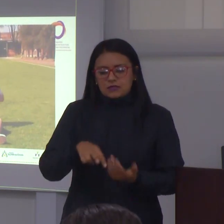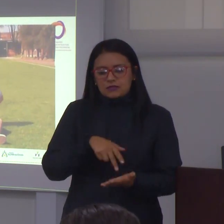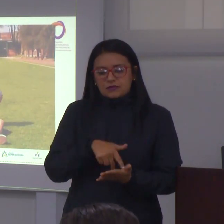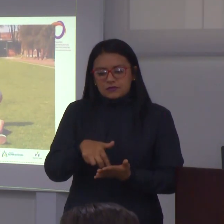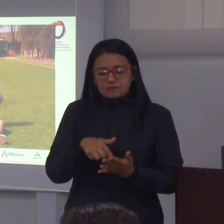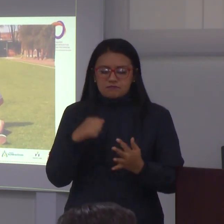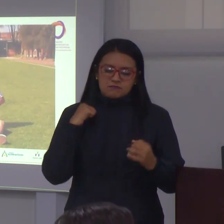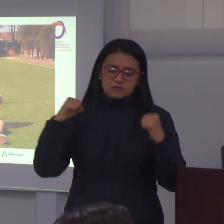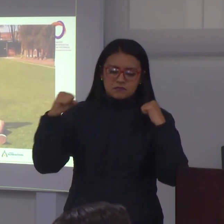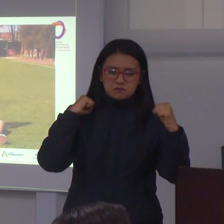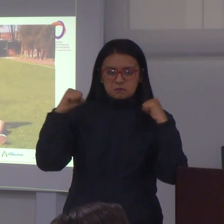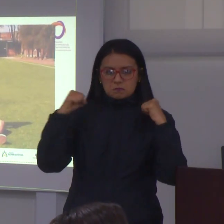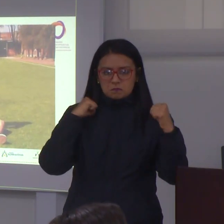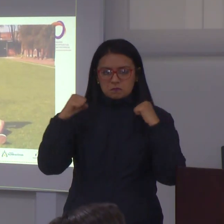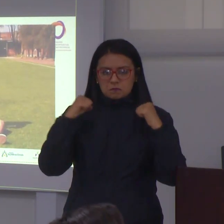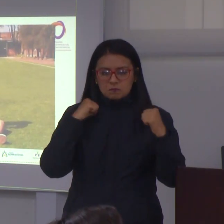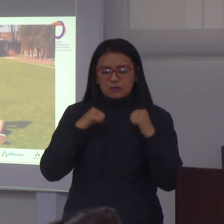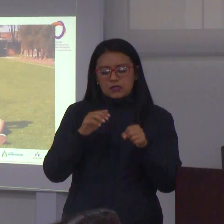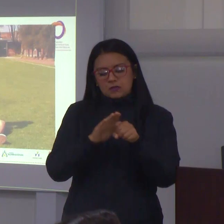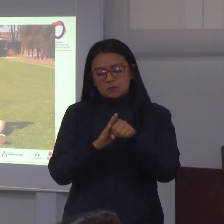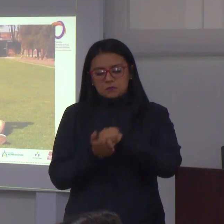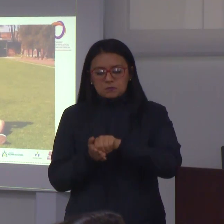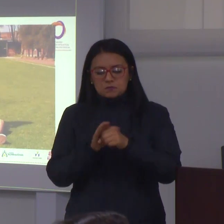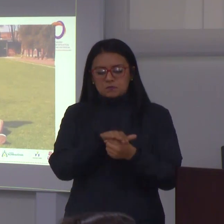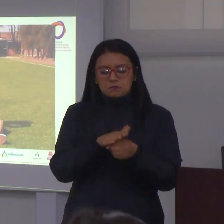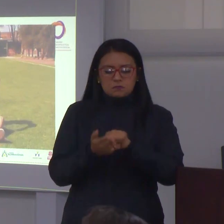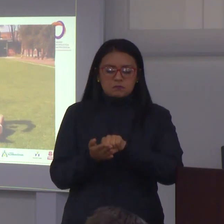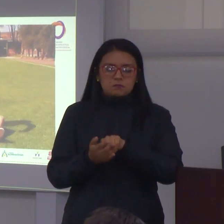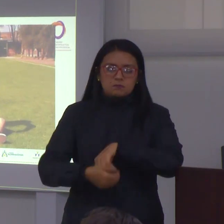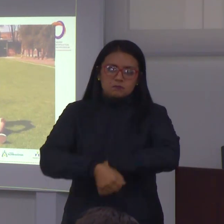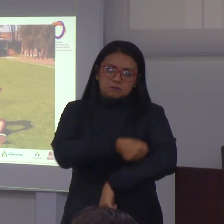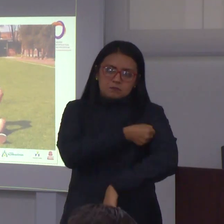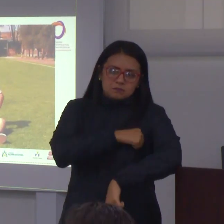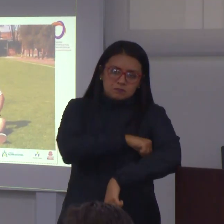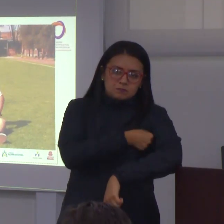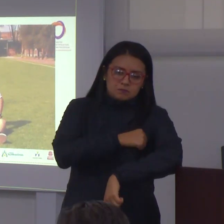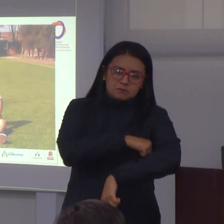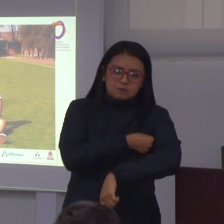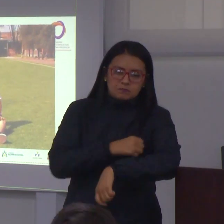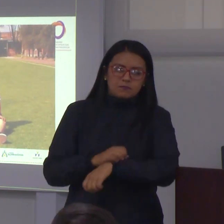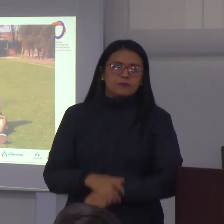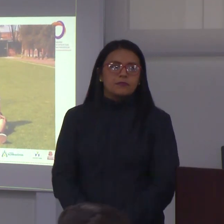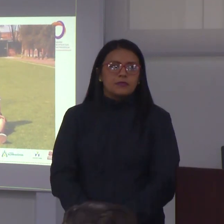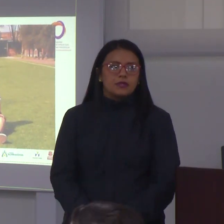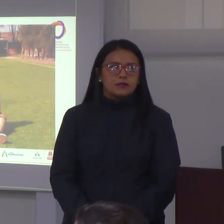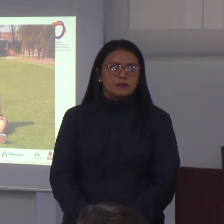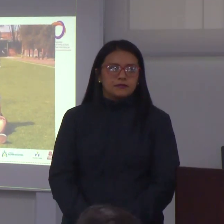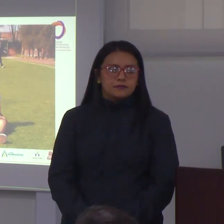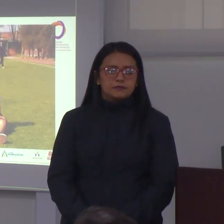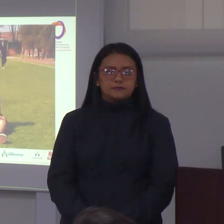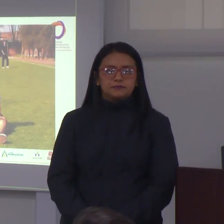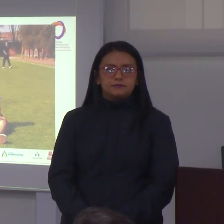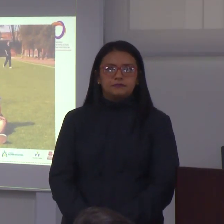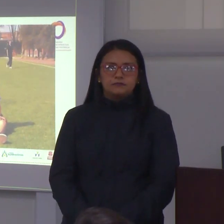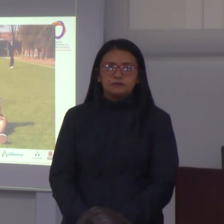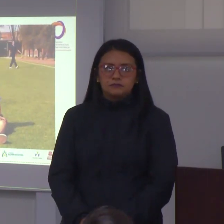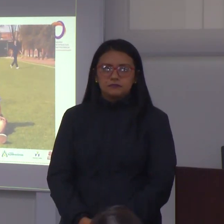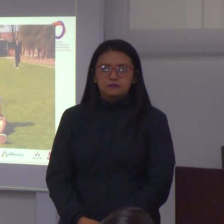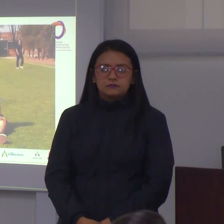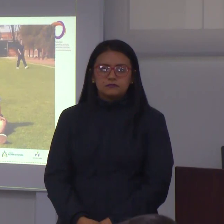el seco y aplico, y aplico todo el delante, aplico,